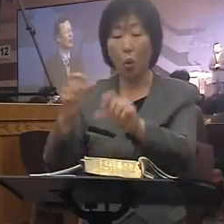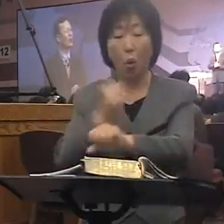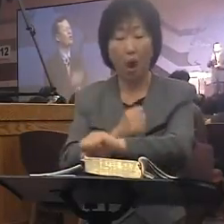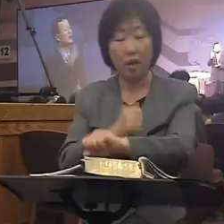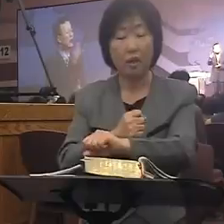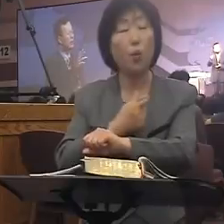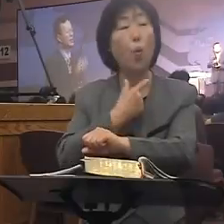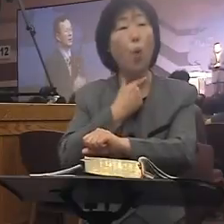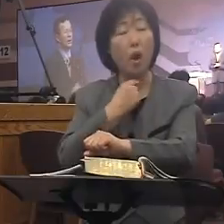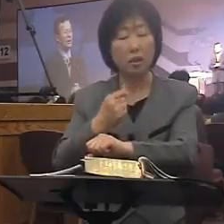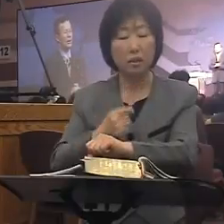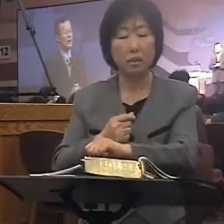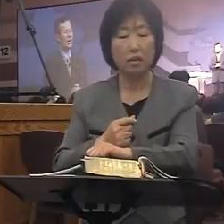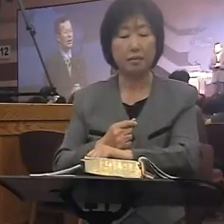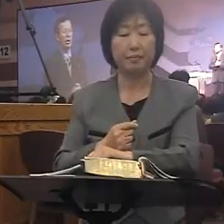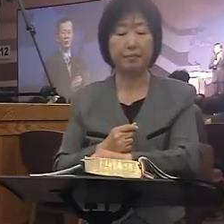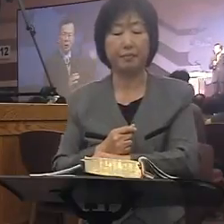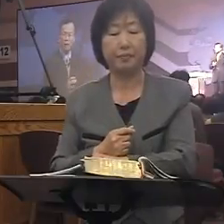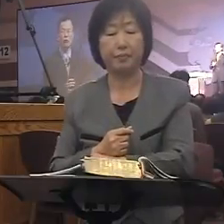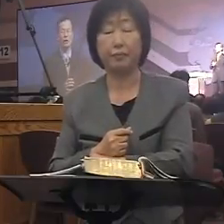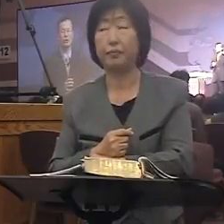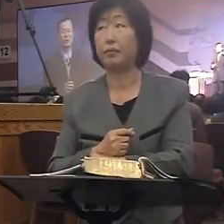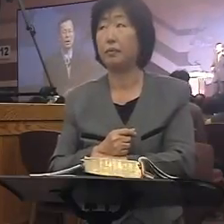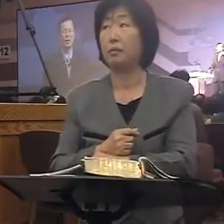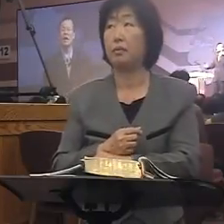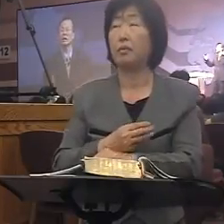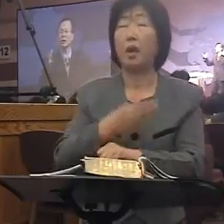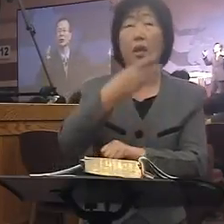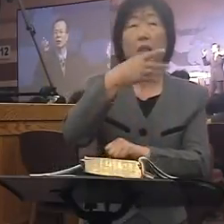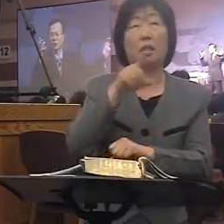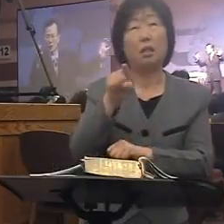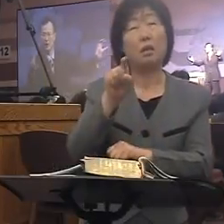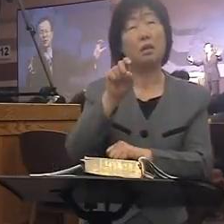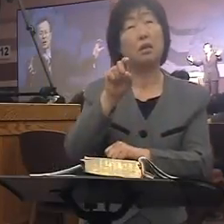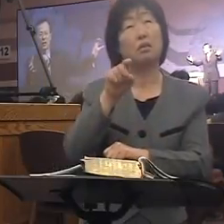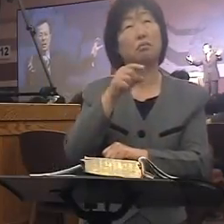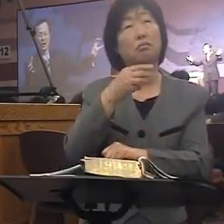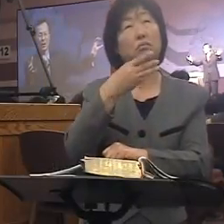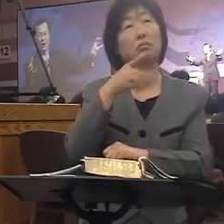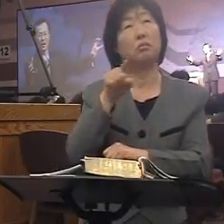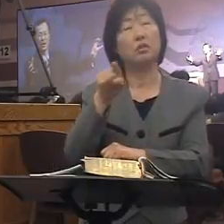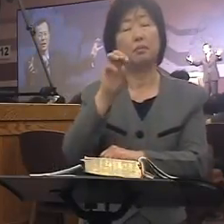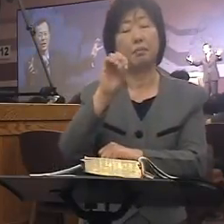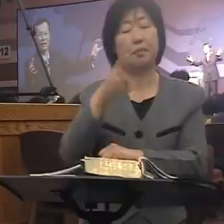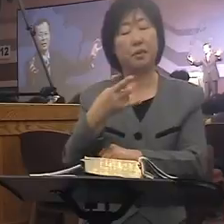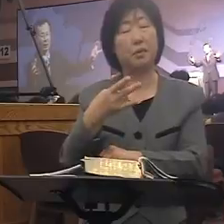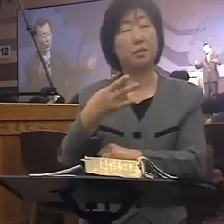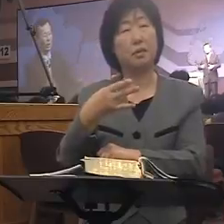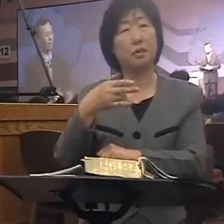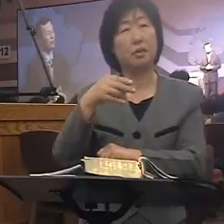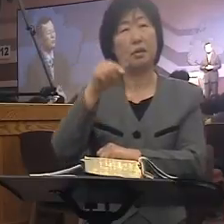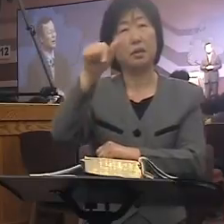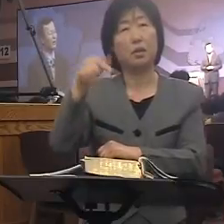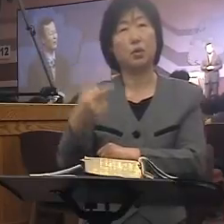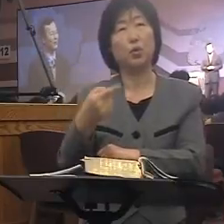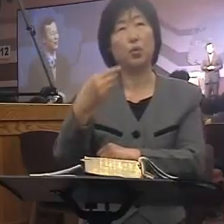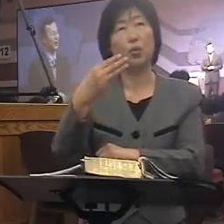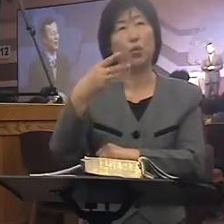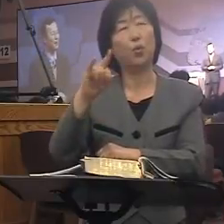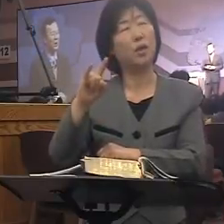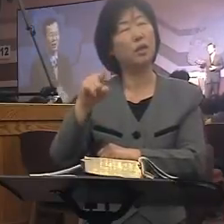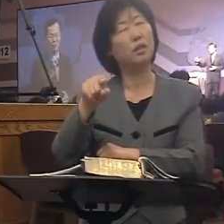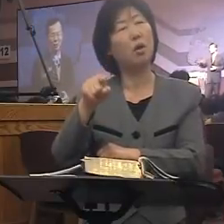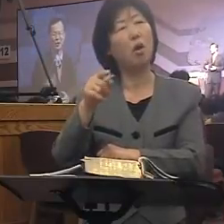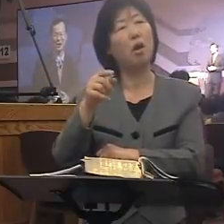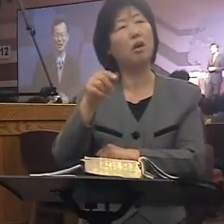그것도 그레이스다. 터프 그레이스지만 그것도 그레이스다. 은혜이다. 이렇게 우리가 볼 수밖에 없는